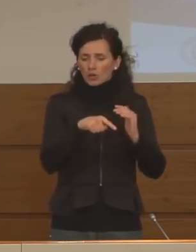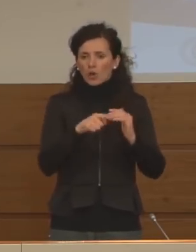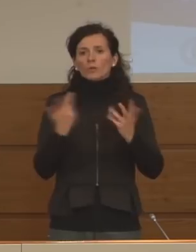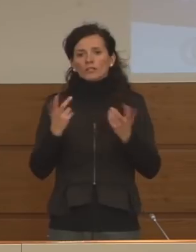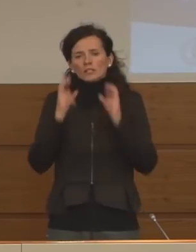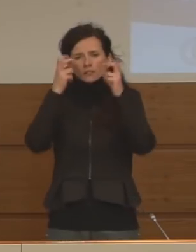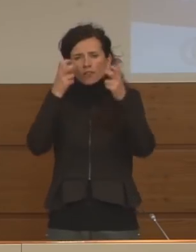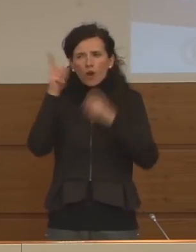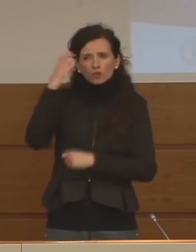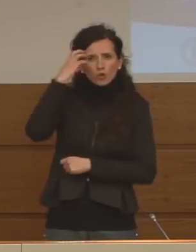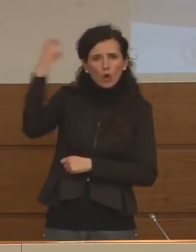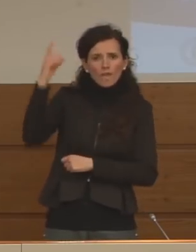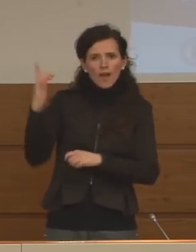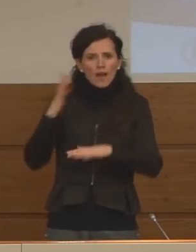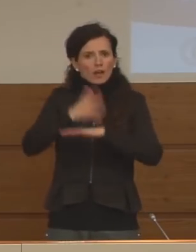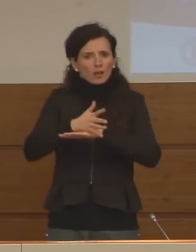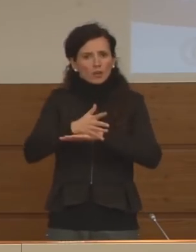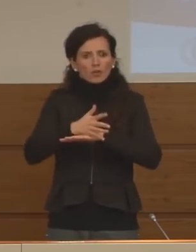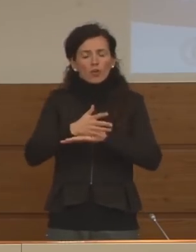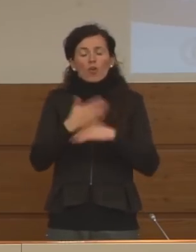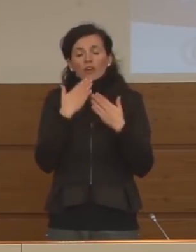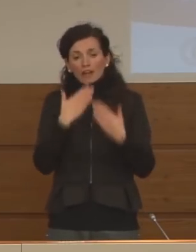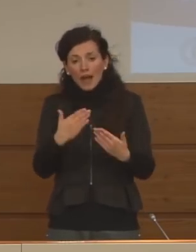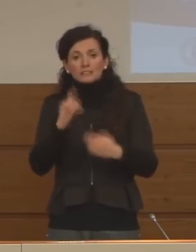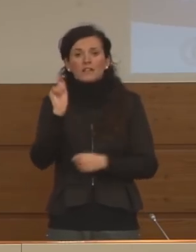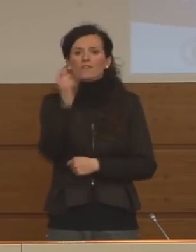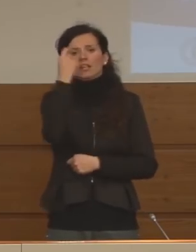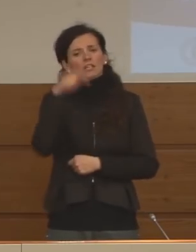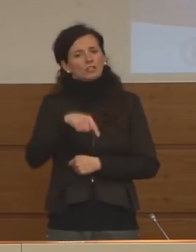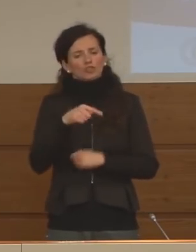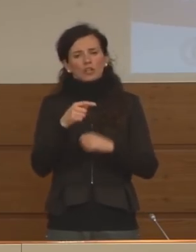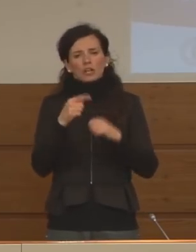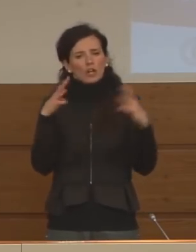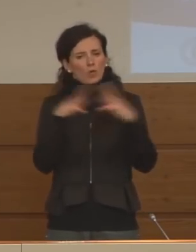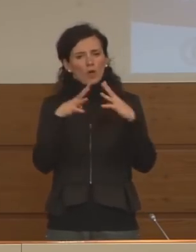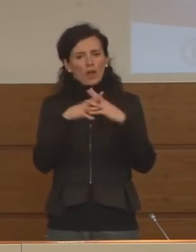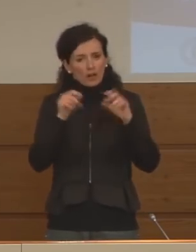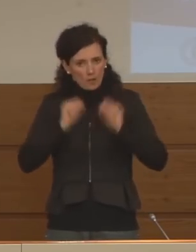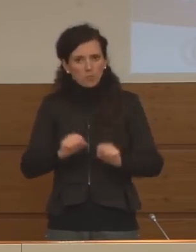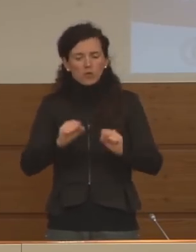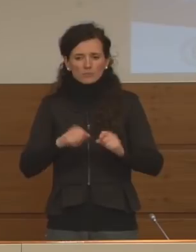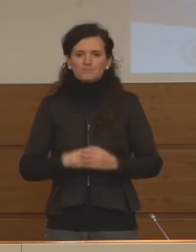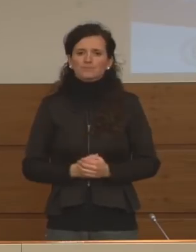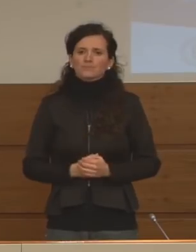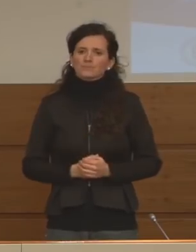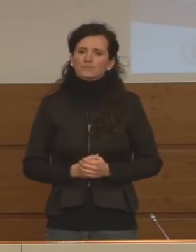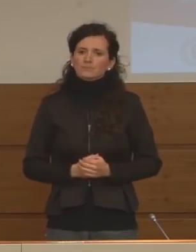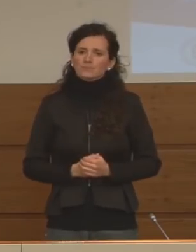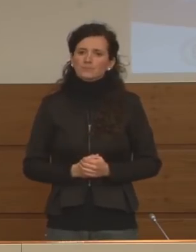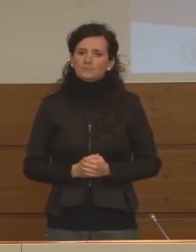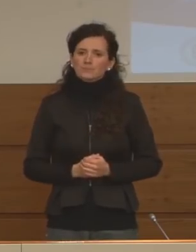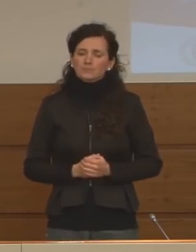vincere questa straordinaria guerra oggi consegniamo